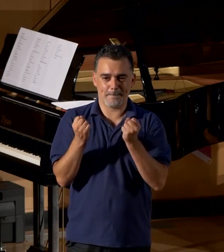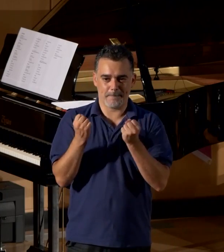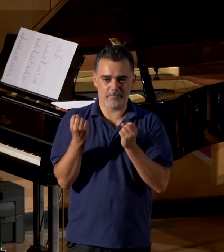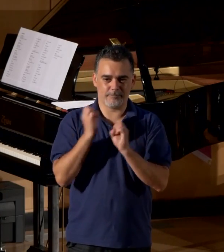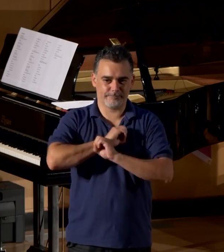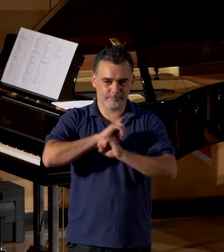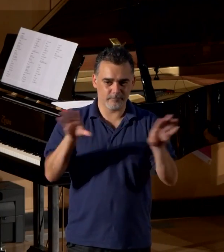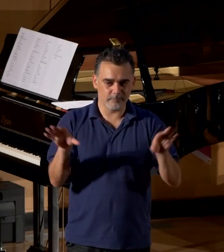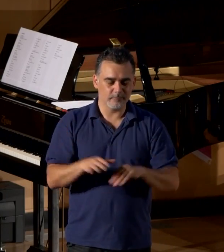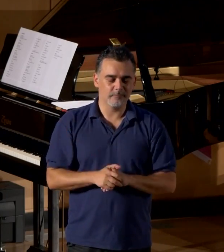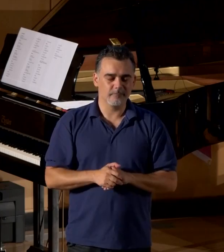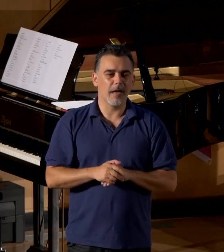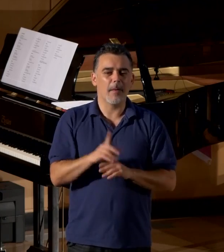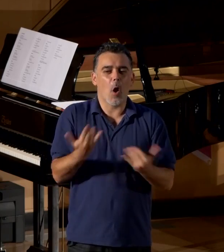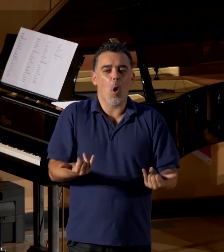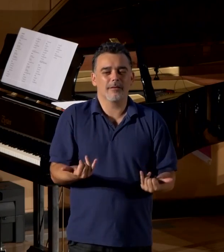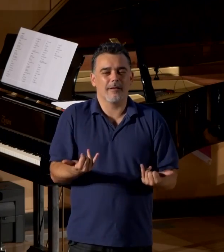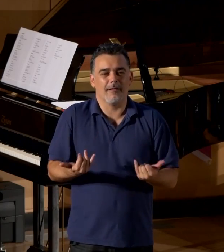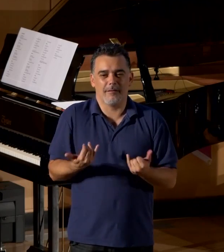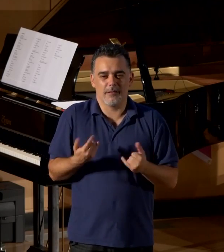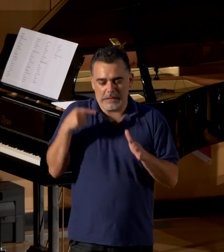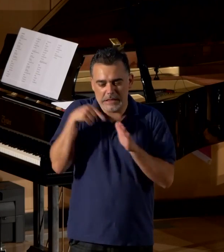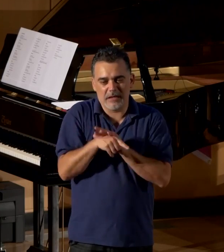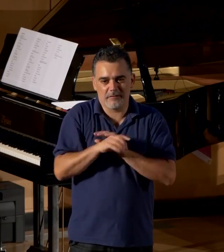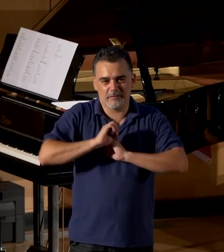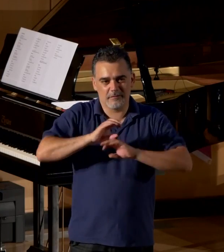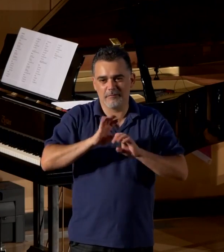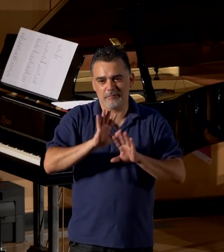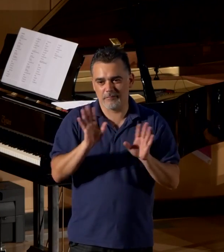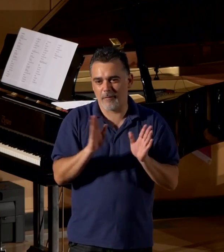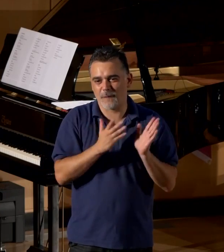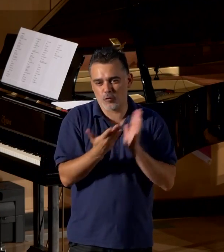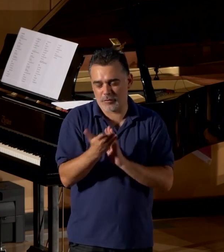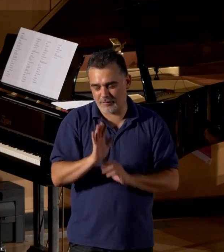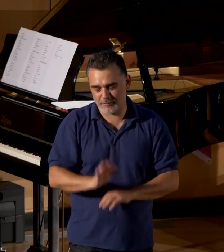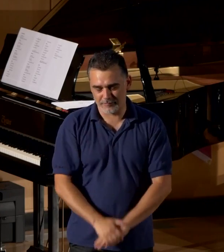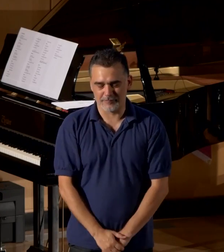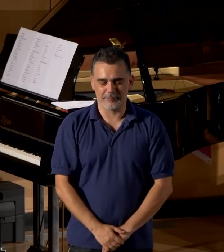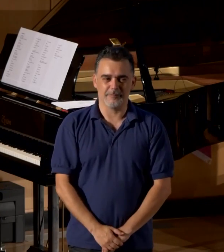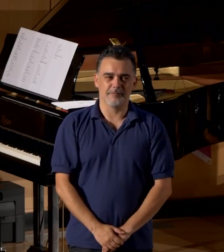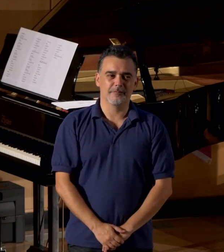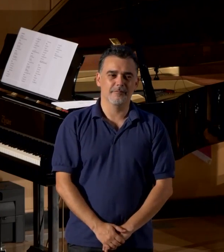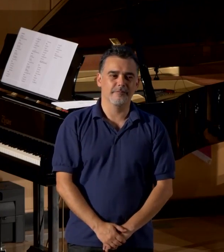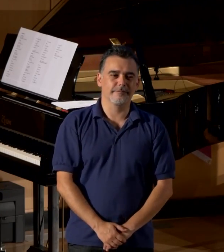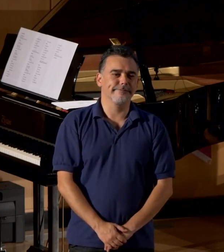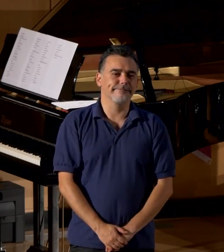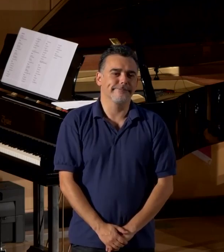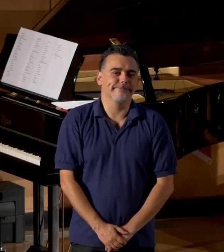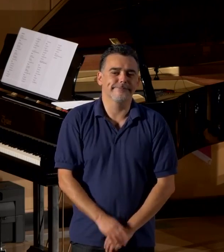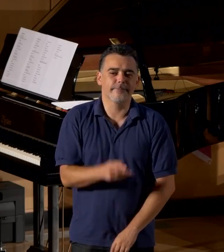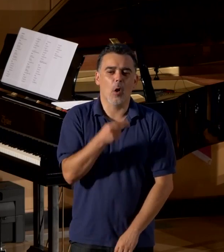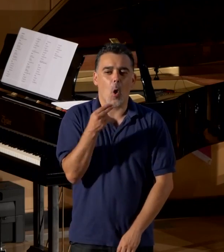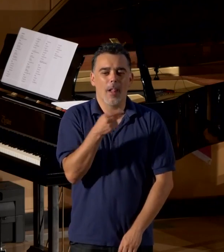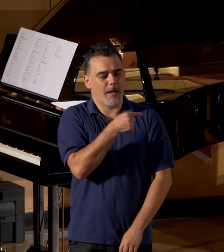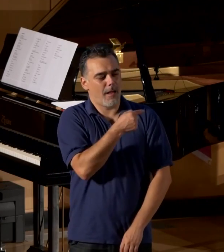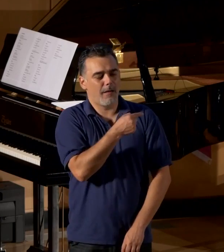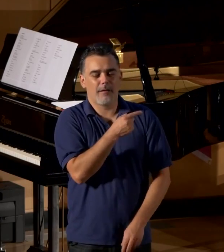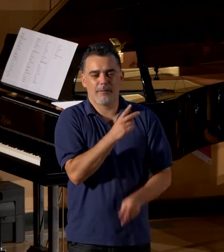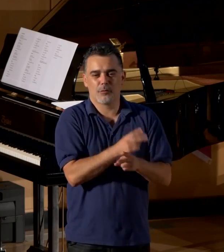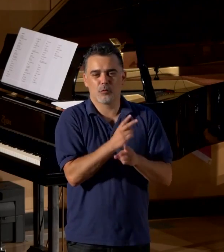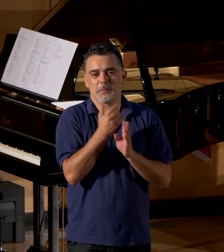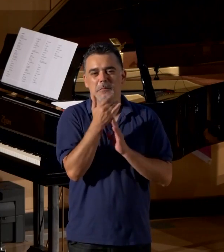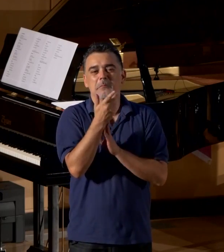das werden wir, also wir werden es heute jetzt nicht in dem Fall vorstellen, aber da wird Holger sicherlich auf euch